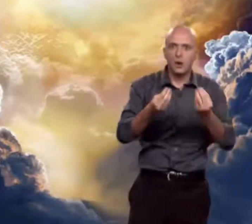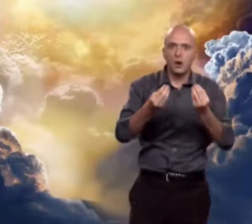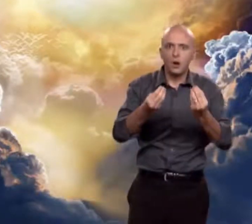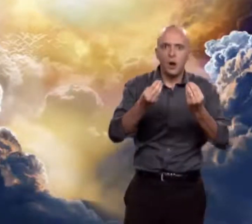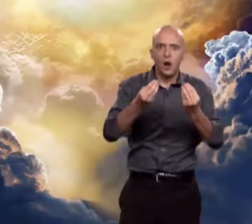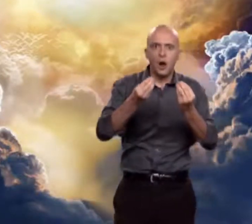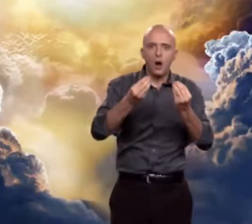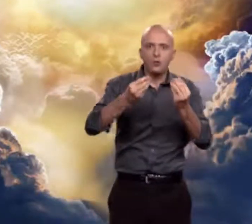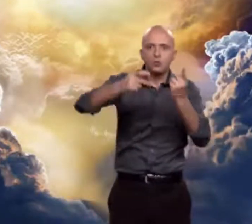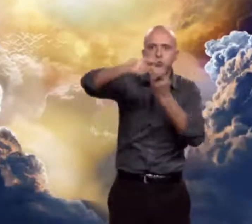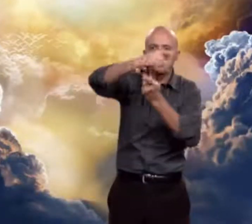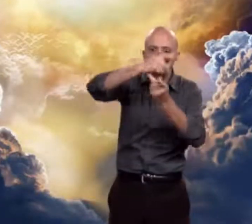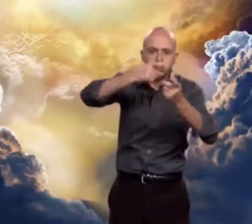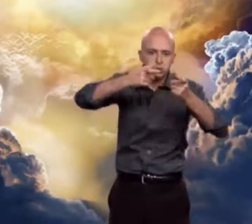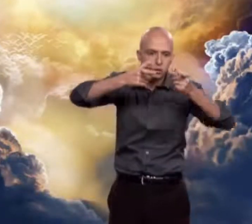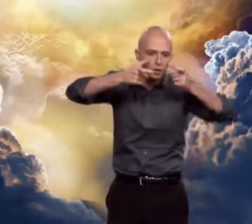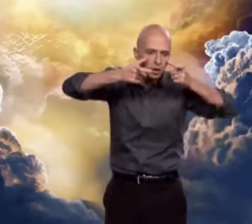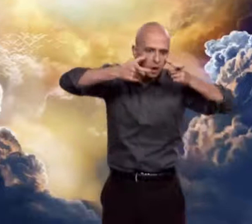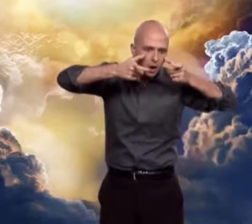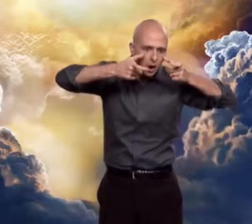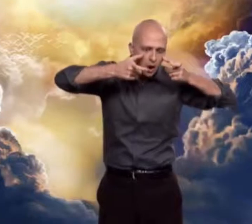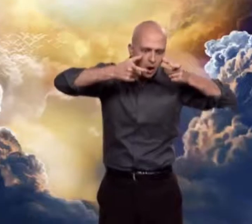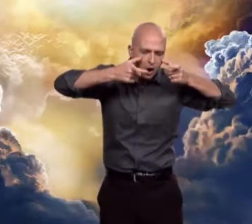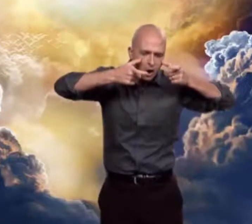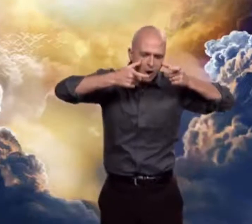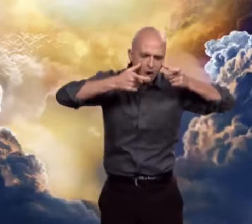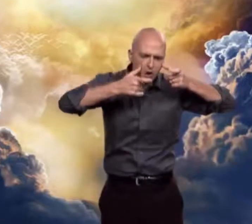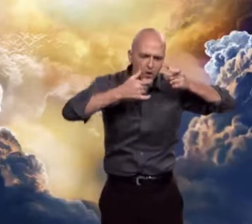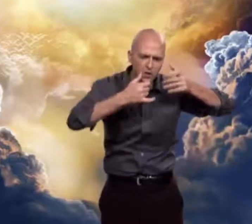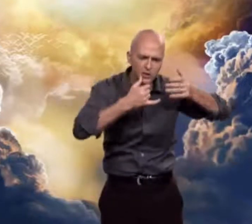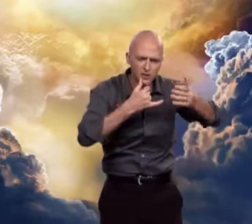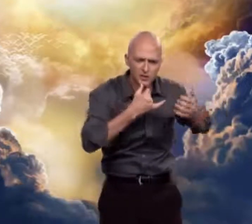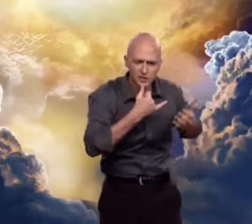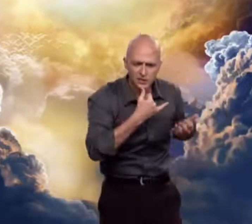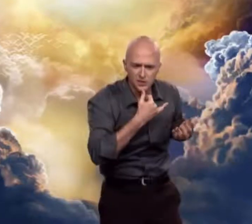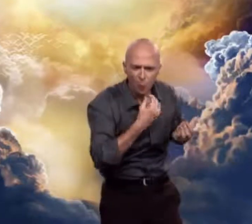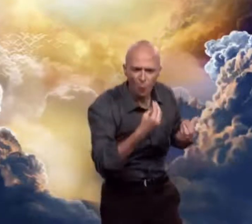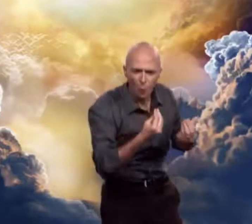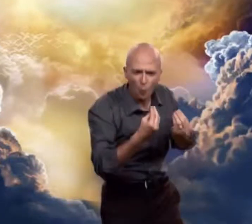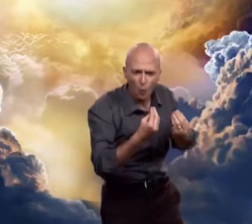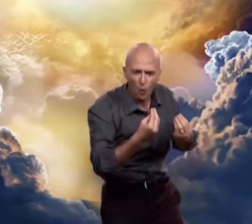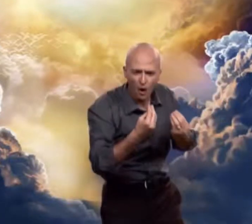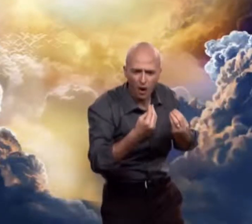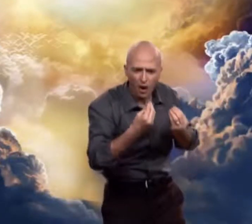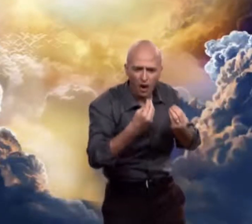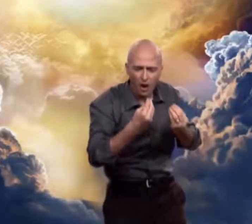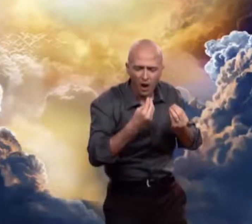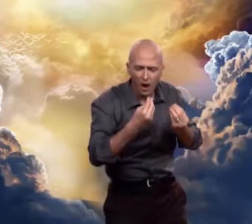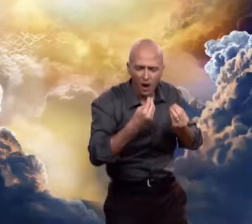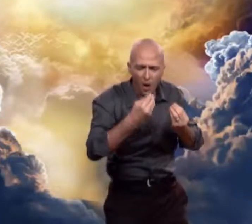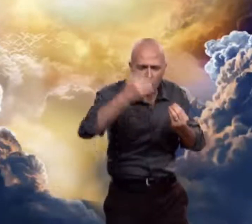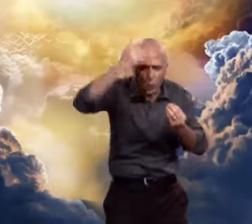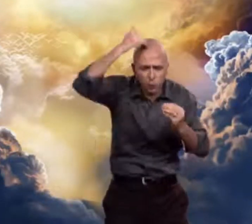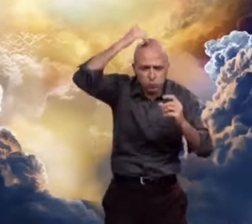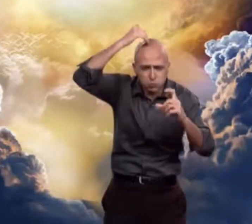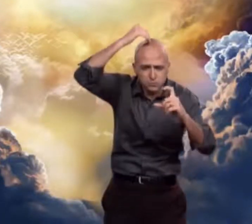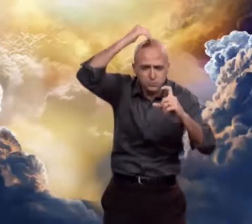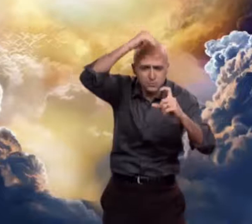de salvação. Mas a penalidade da lei recaiu sobre Jesus, que era igual a Deus, permitindo ao ser